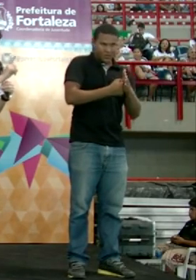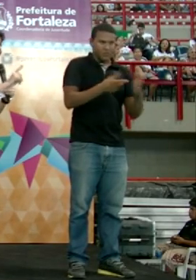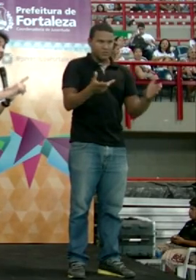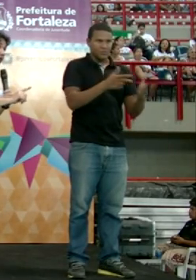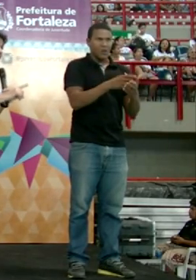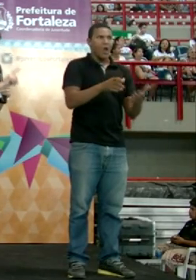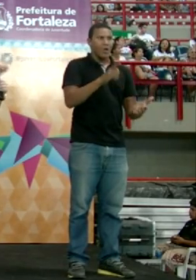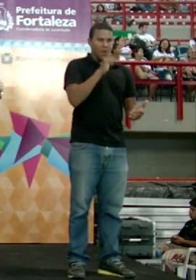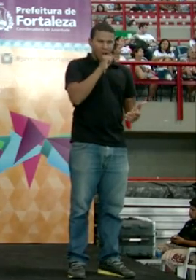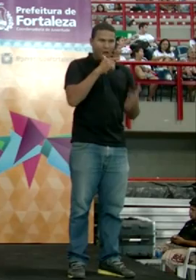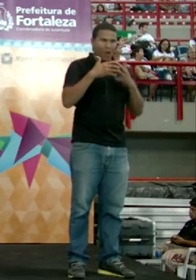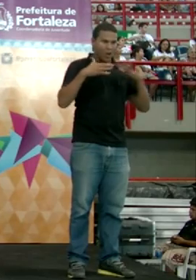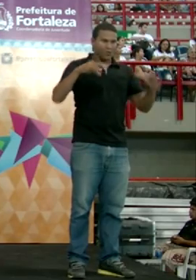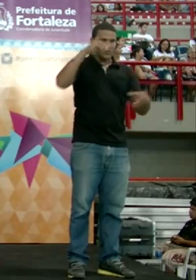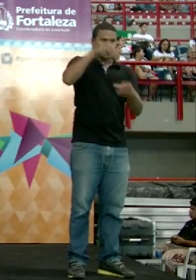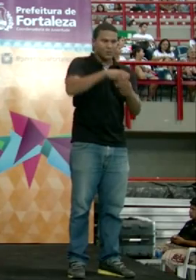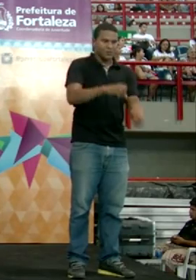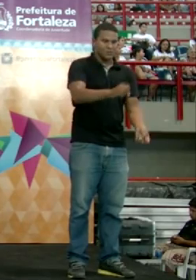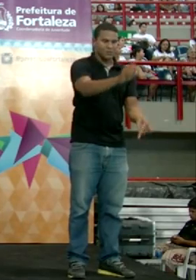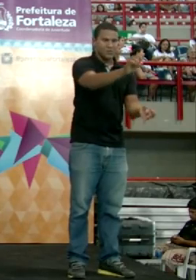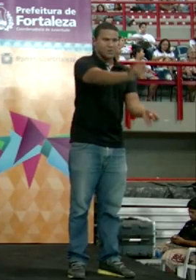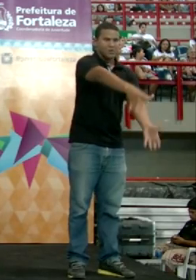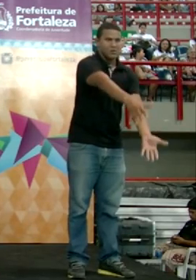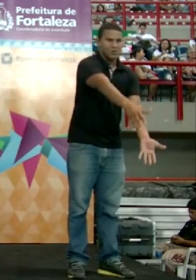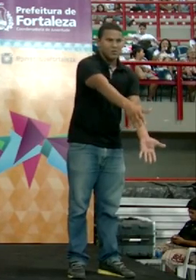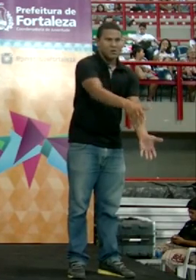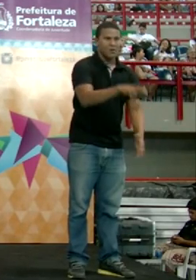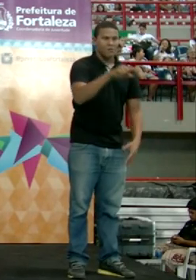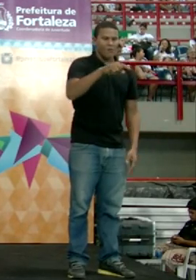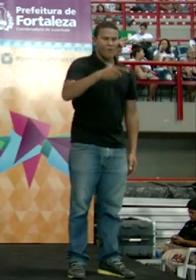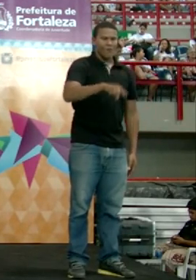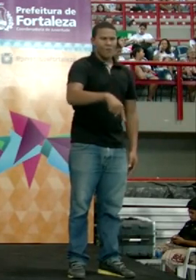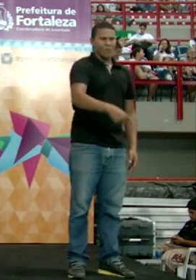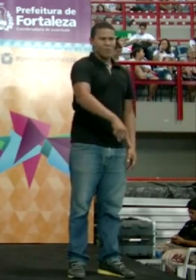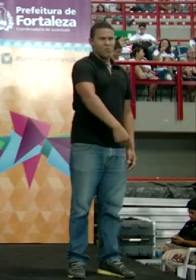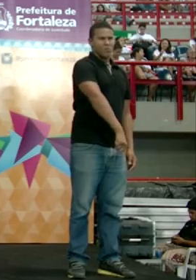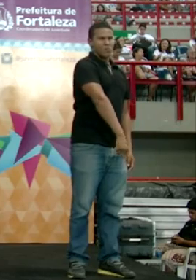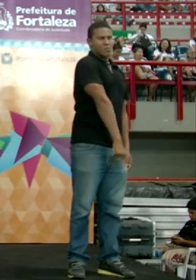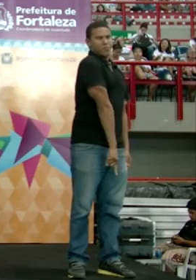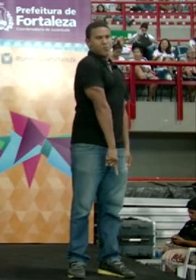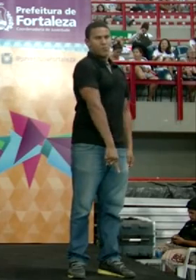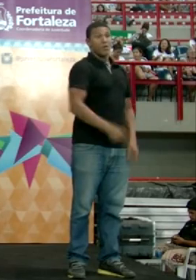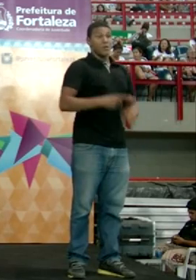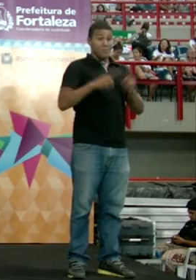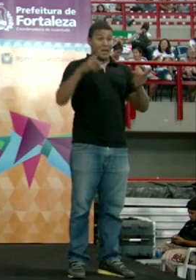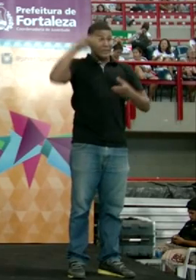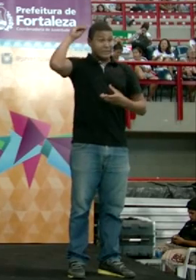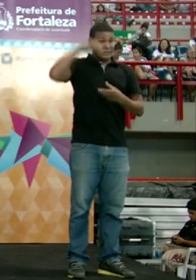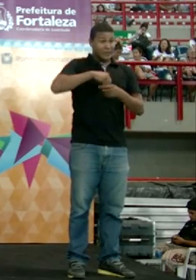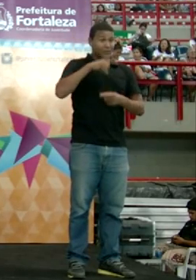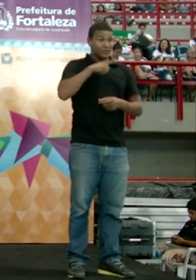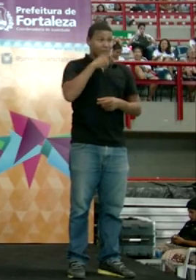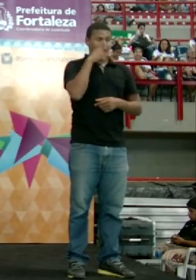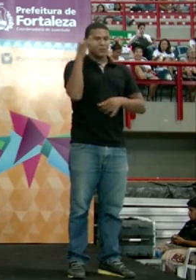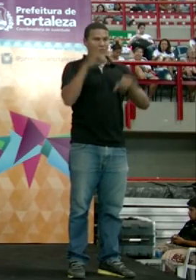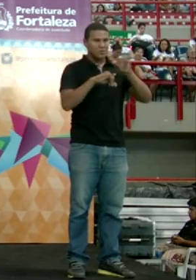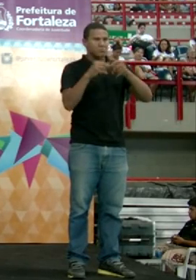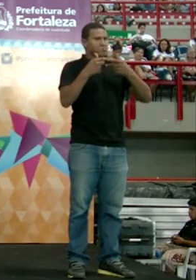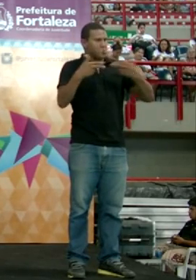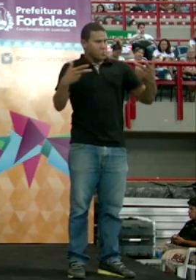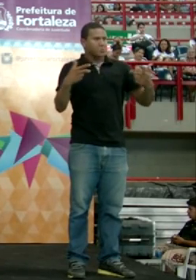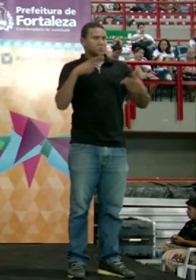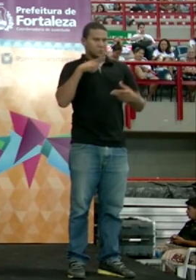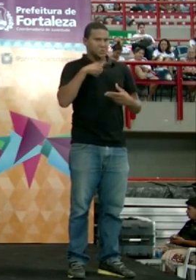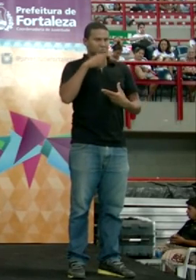o material radioativo não está escapando desse cilindro. Então, o ecossistema,